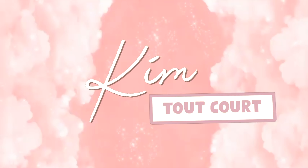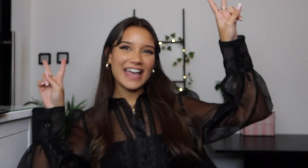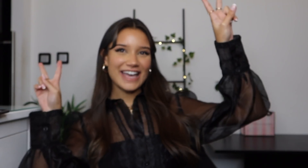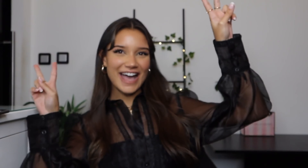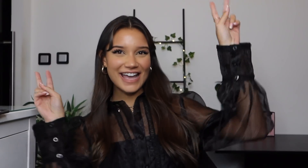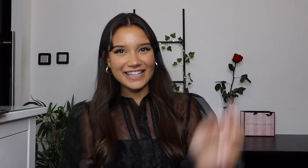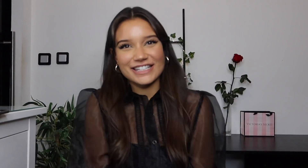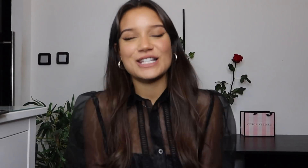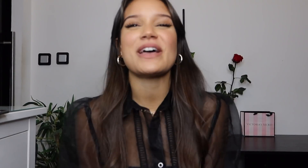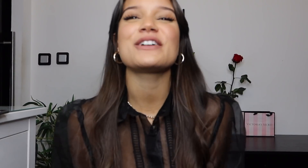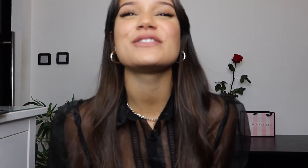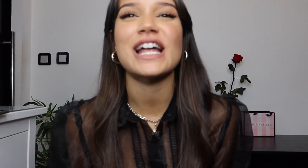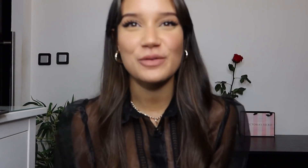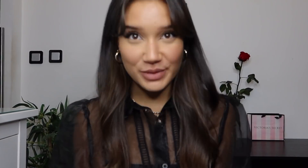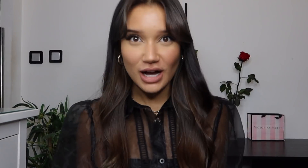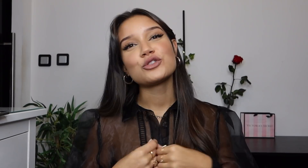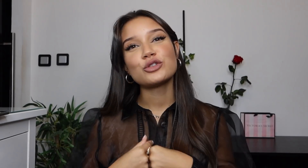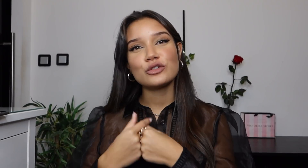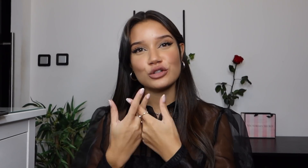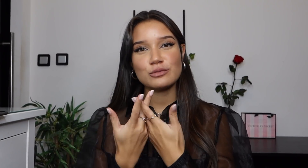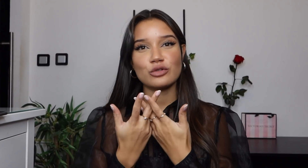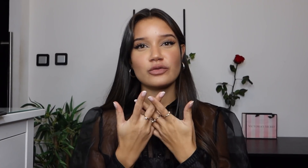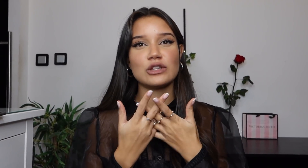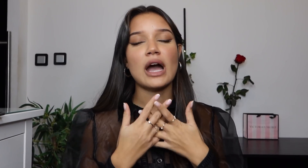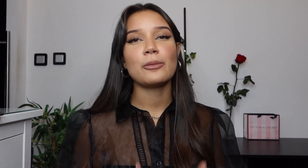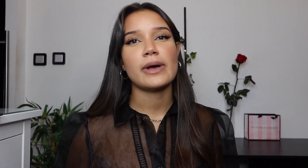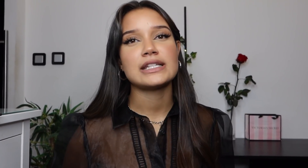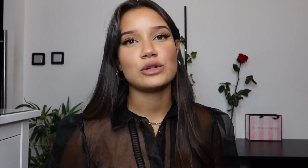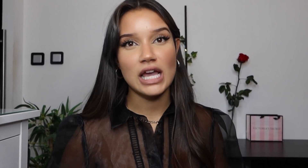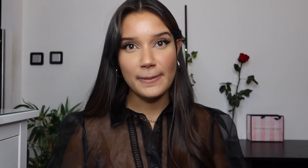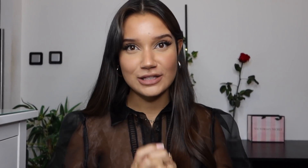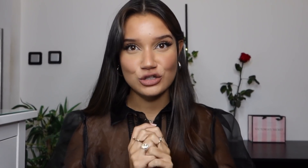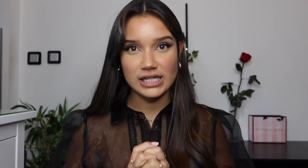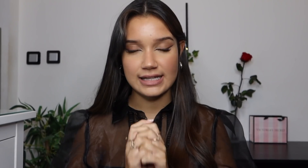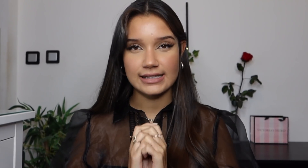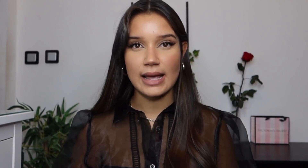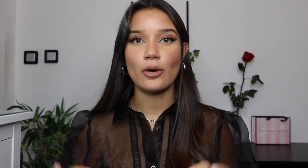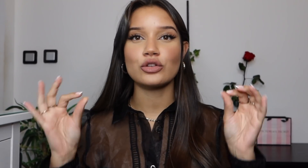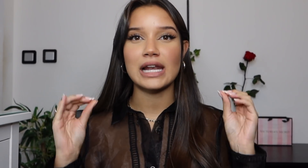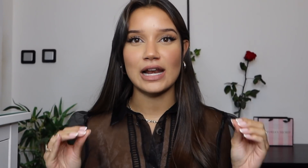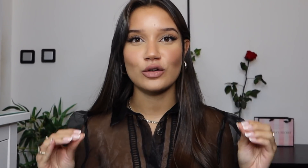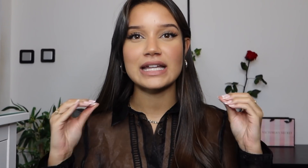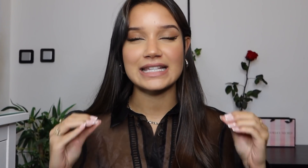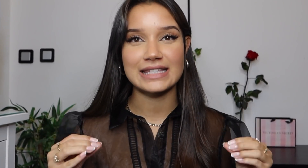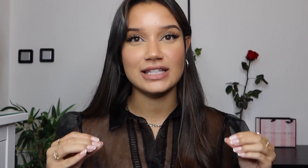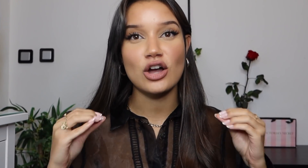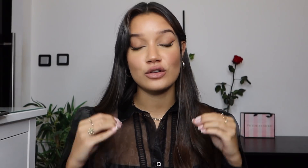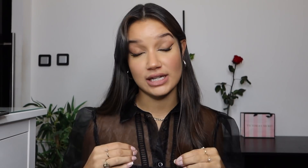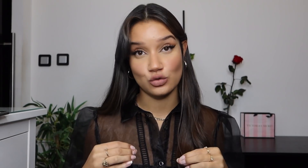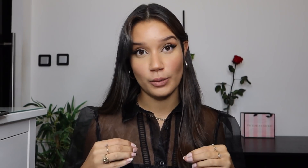Hi guys, j'espère que vous allez bien. On se retrouve aujourd'hui pour une vidéo un peu particulière parce que j'ai décidé d'apprendre la langue des signes en 7 jours.